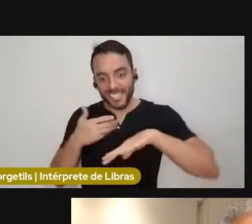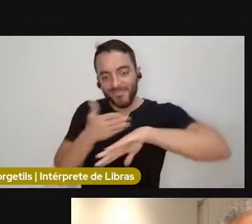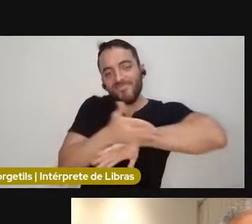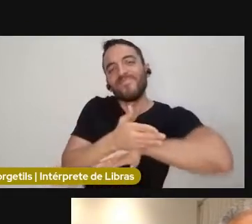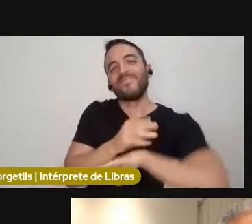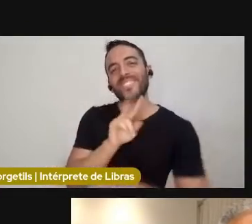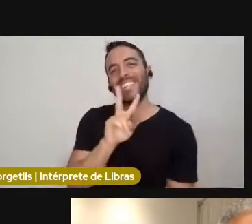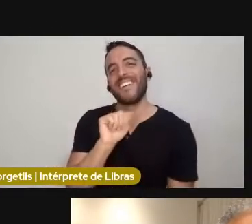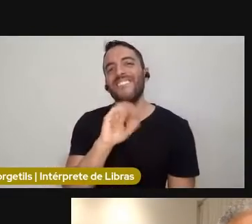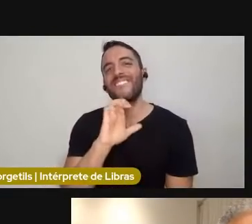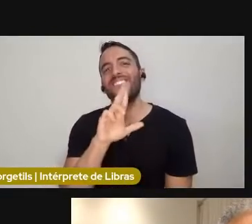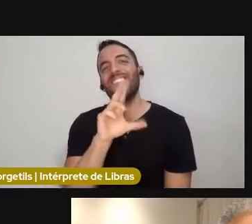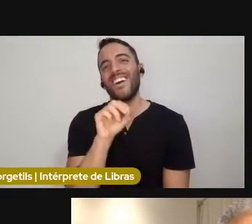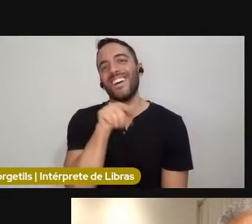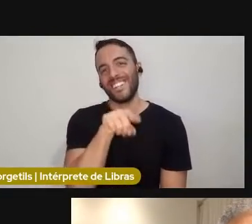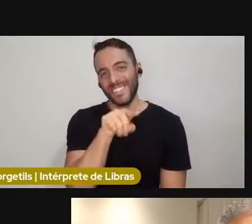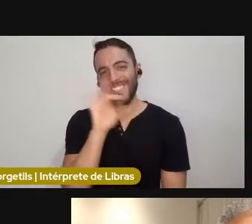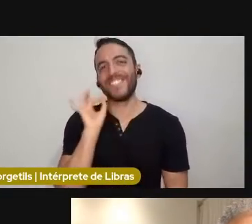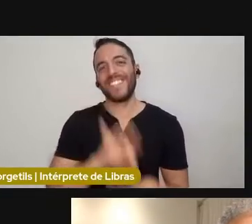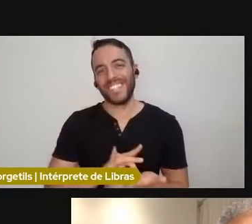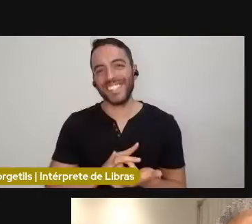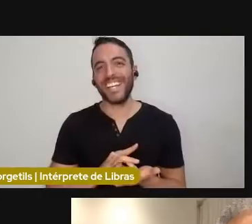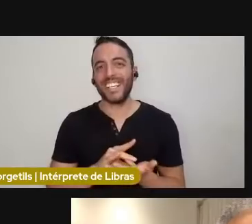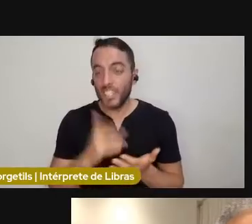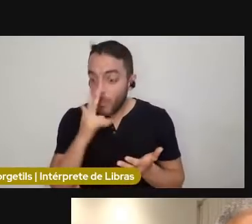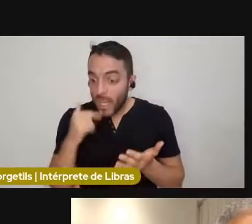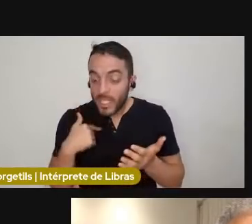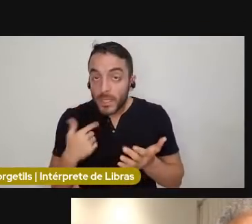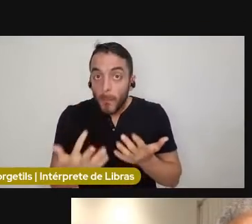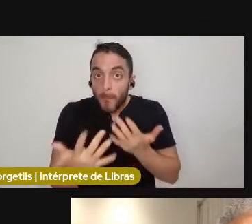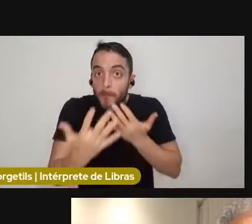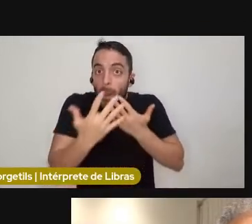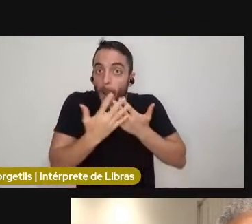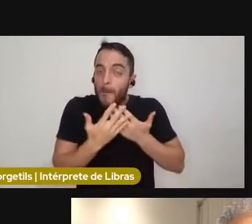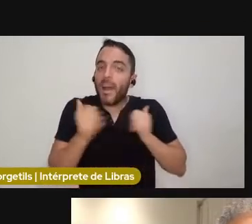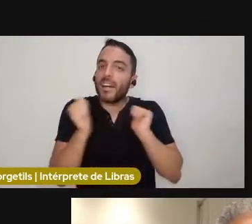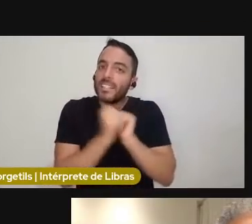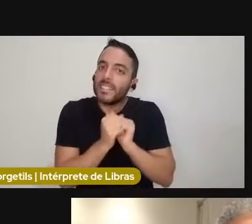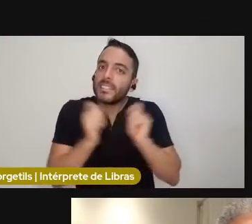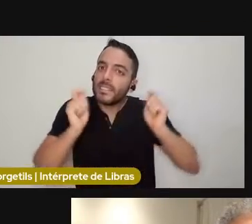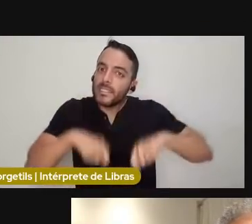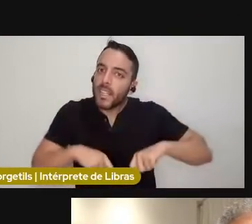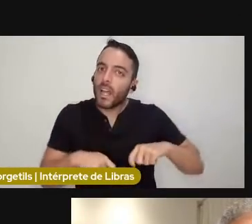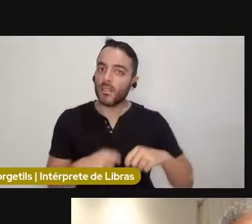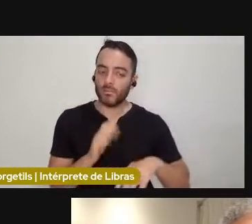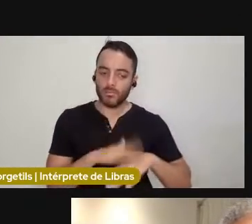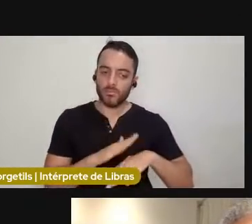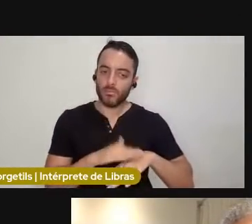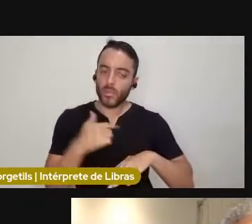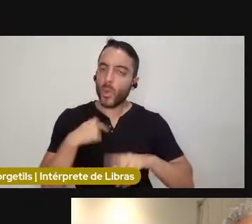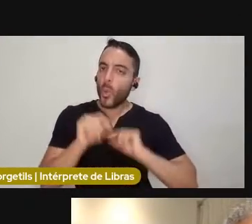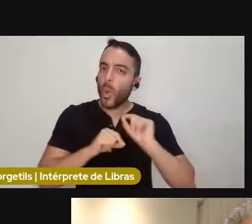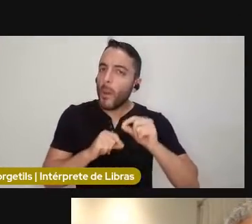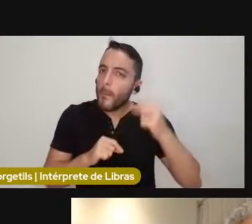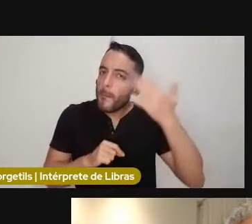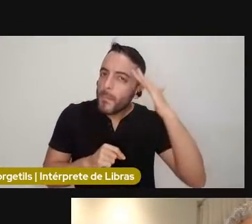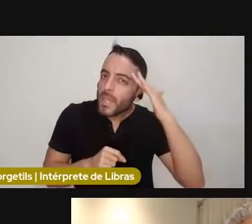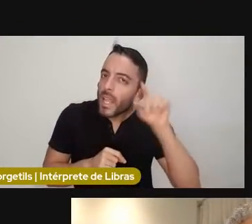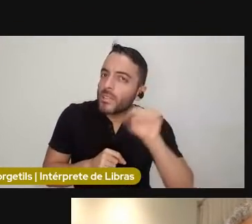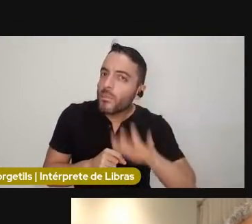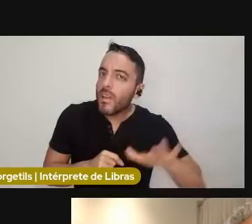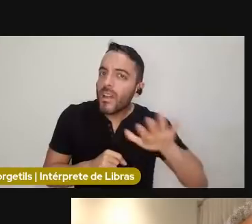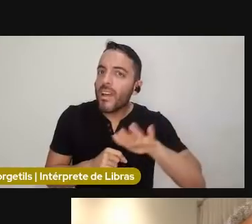É o vácuo que nos aproxima do bólido que nos antecede. O bólido sai por